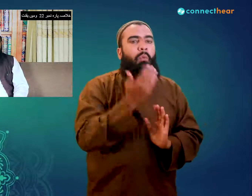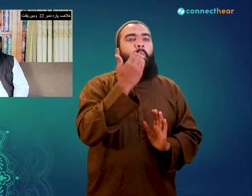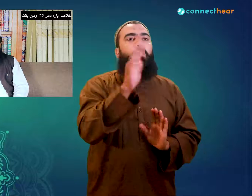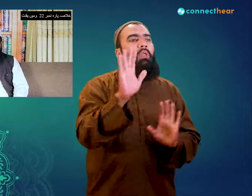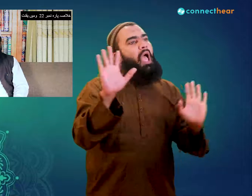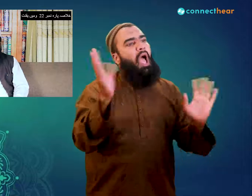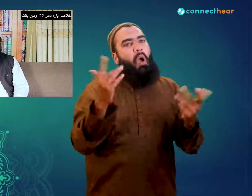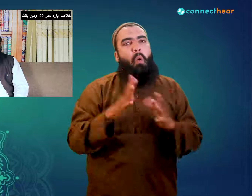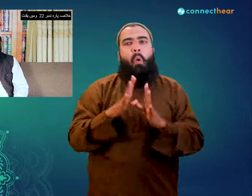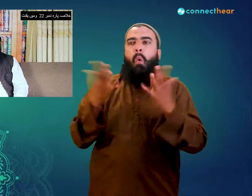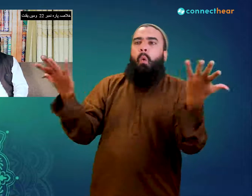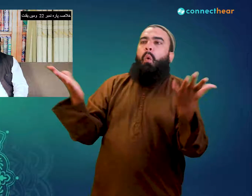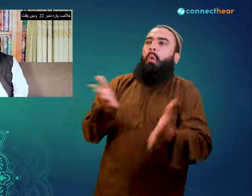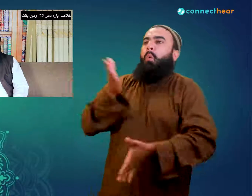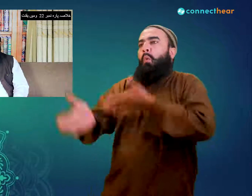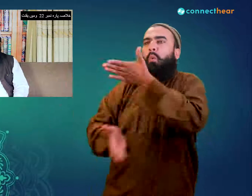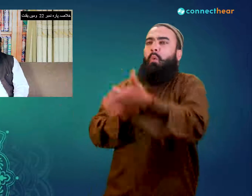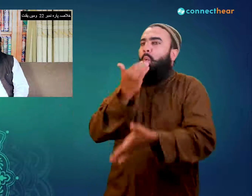نہ گھومیں۔